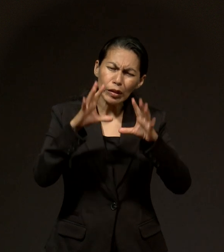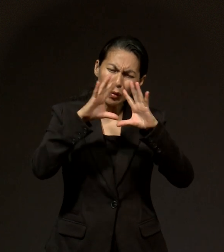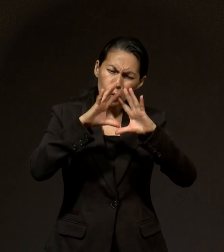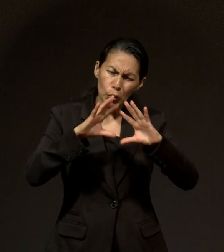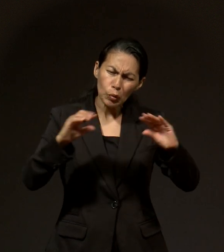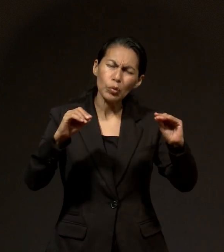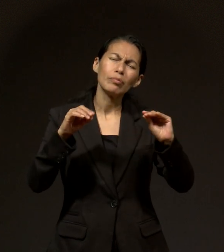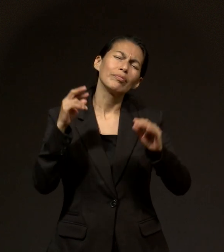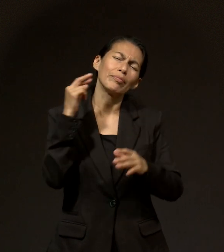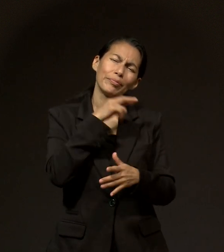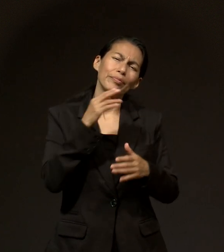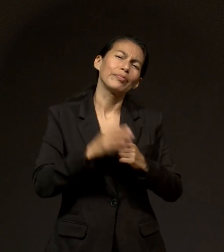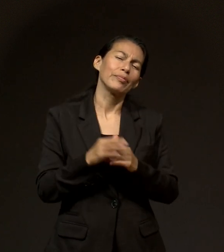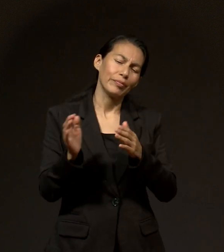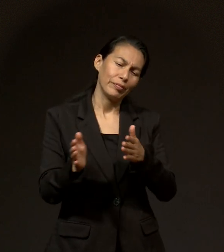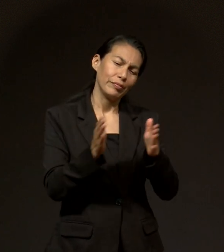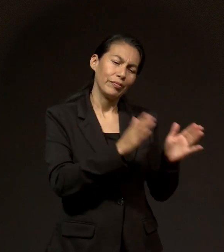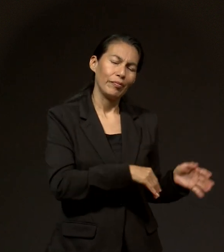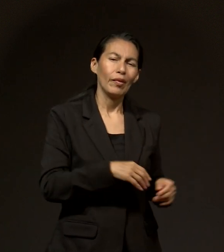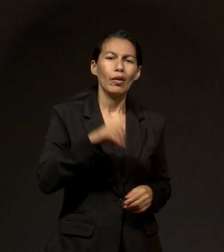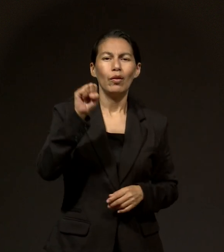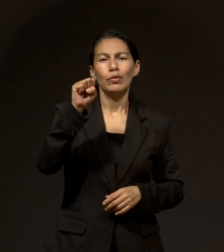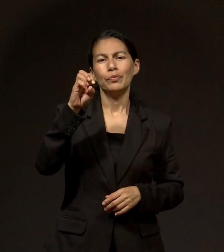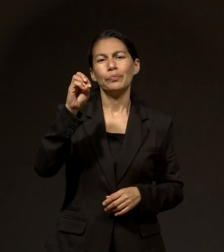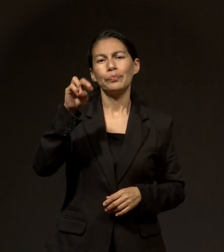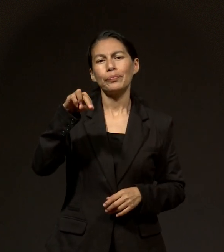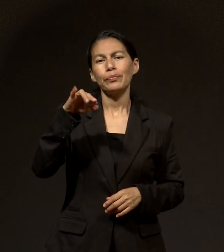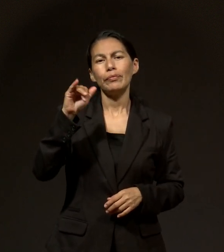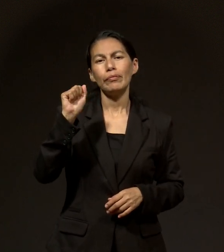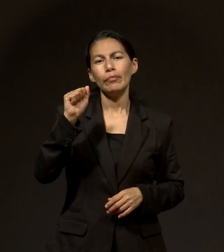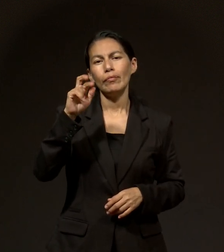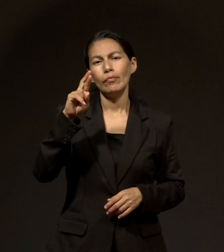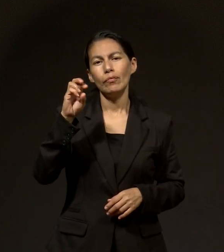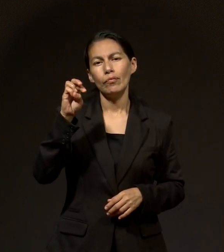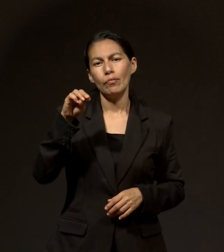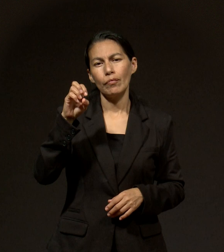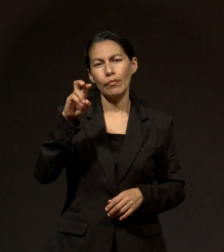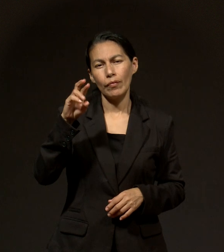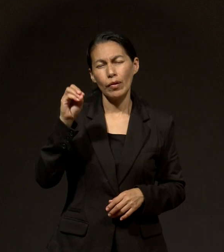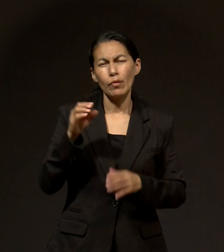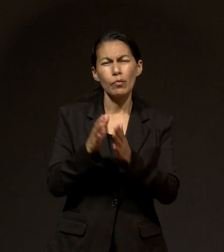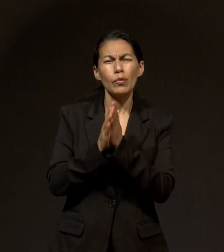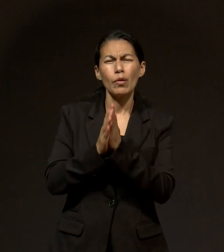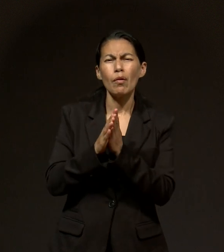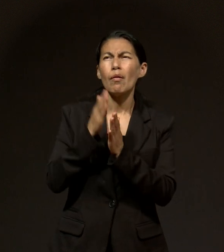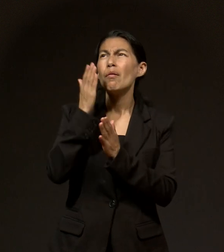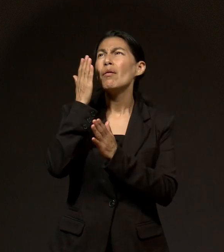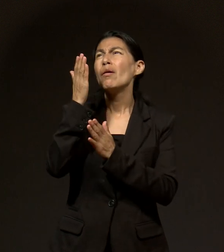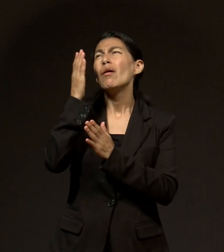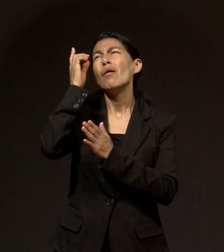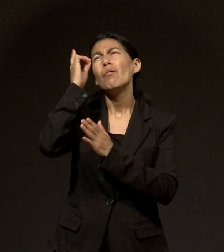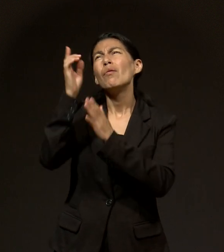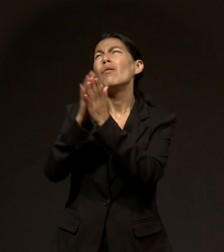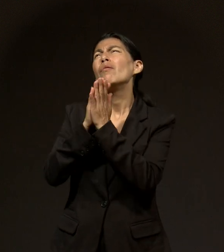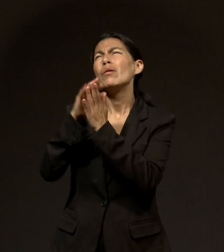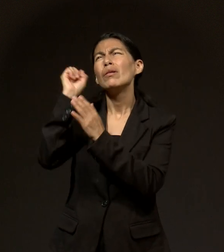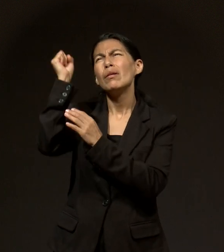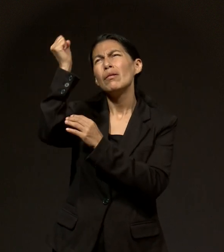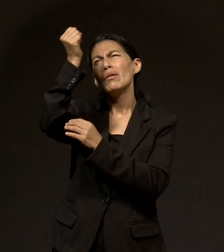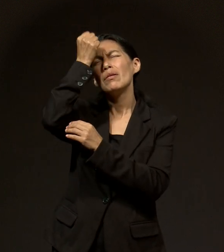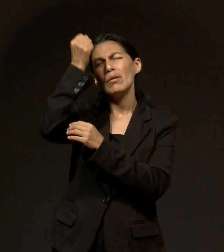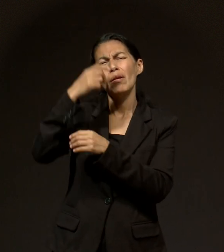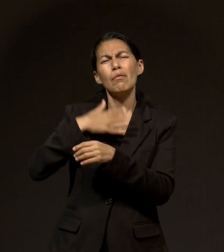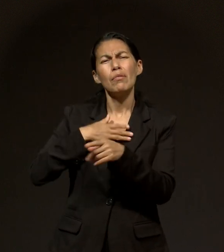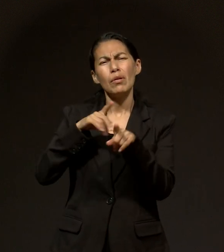Dios Sonia Romero Buenas noches Por favor Pido oración Para que Dios dé sabiduría A mis dos hermanos Y los